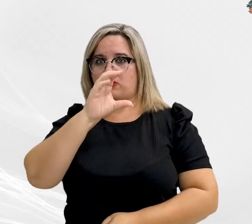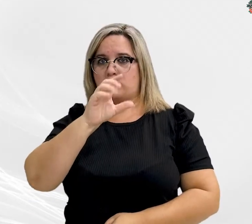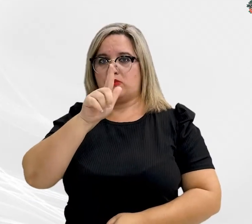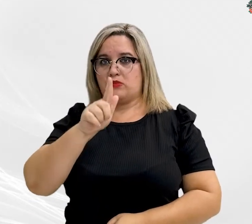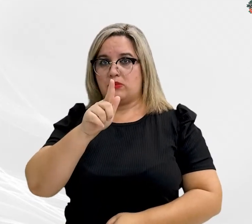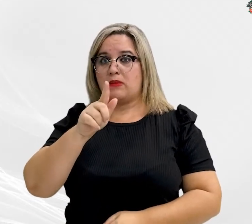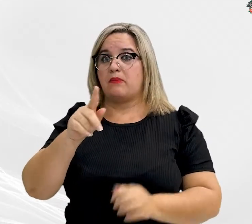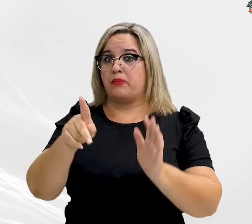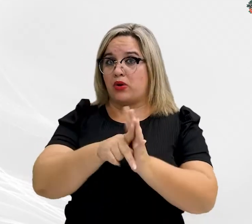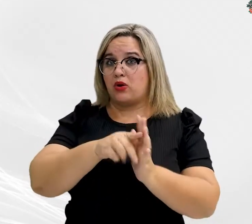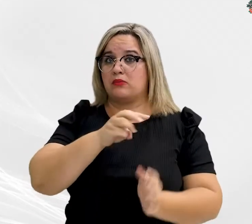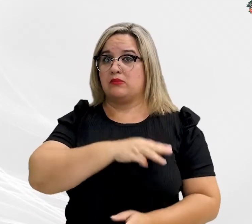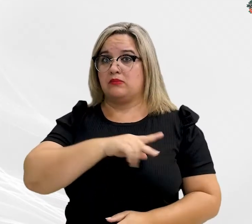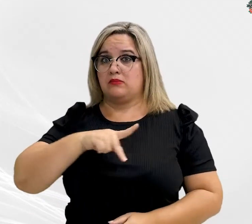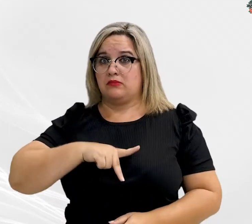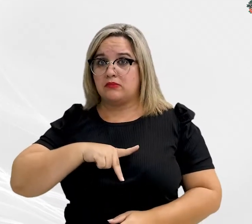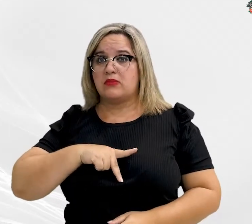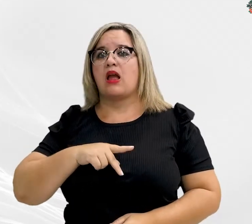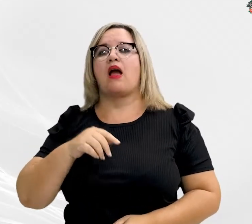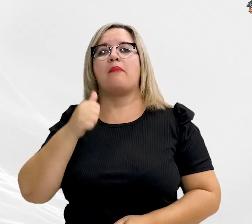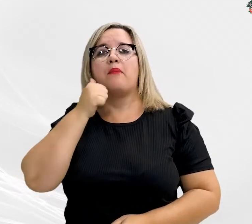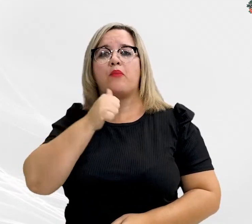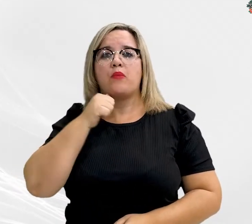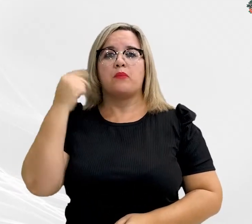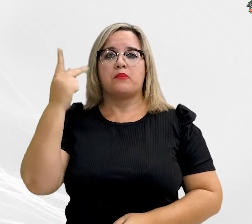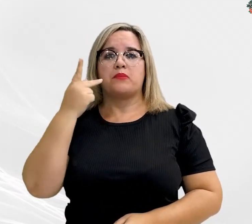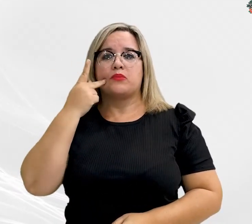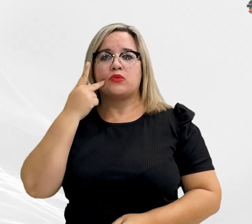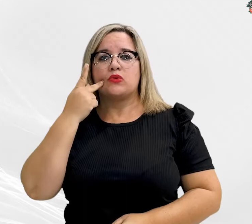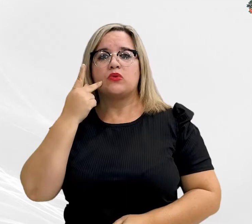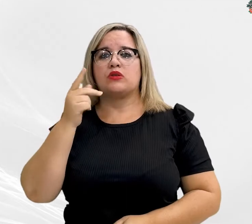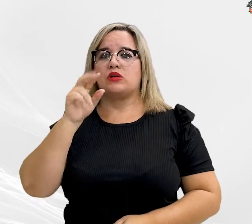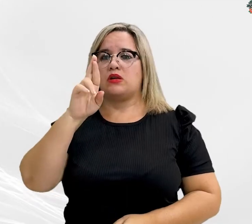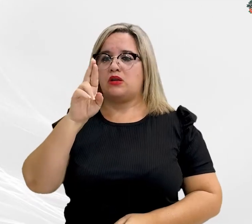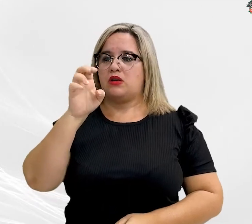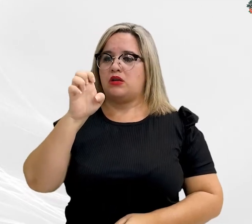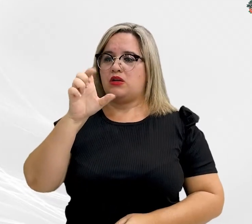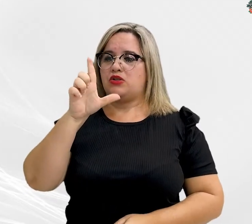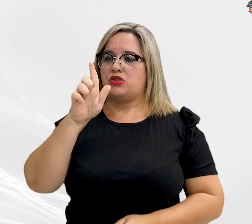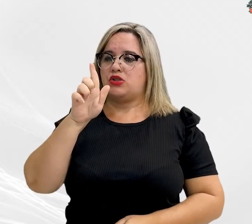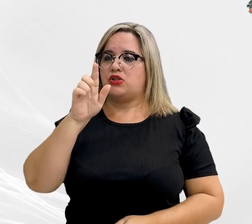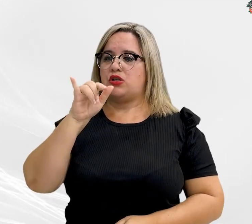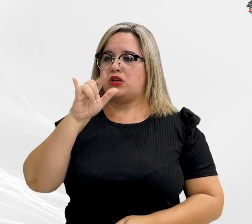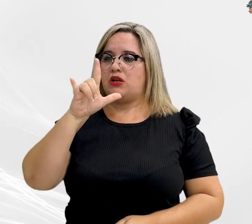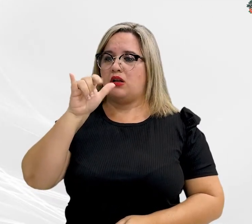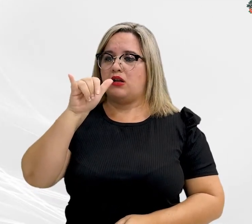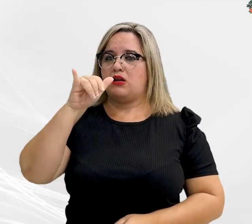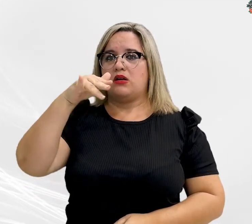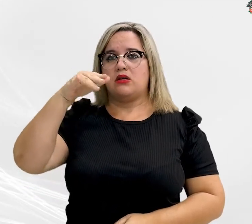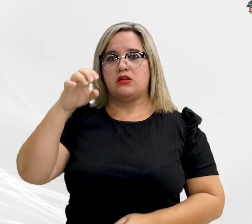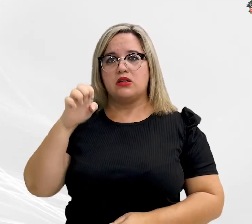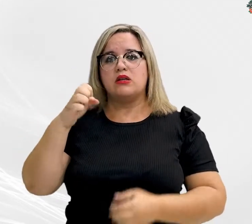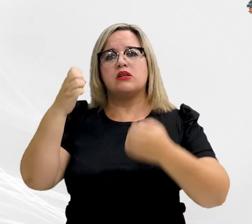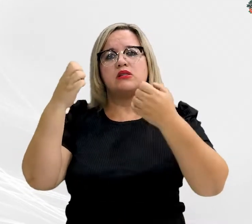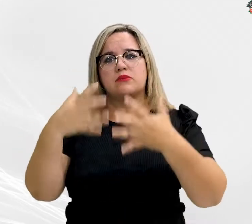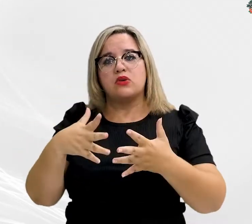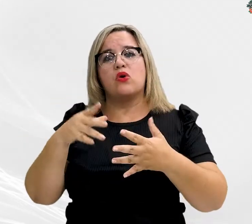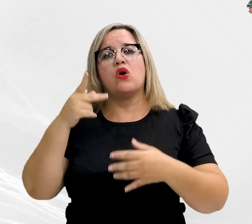mpmt a promotora de Justiça auxiliar regilaine Magali Bernard Crepaldi explicou que a khodr é